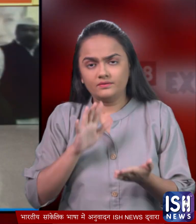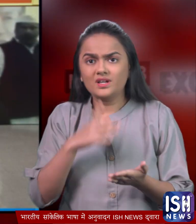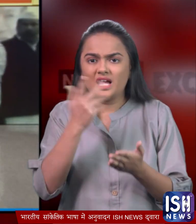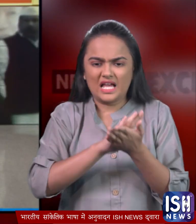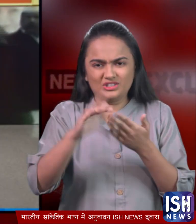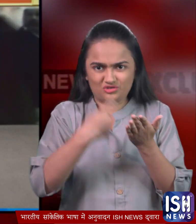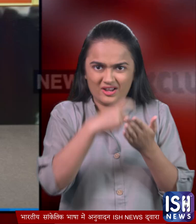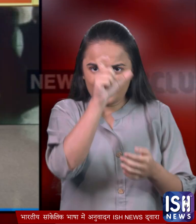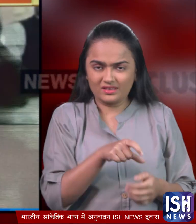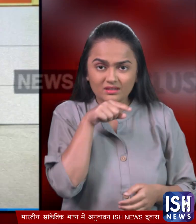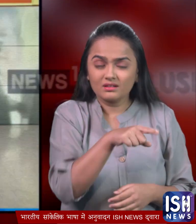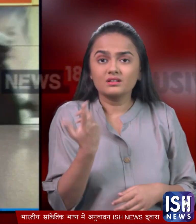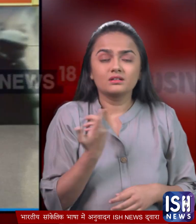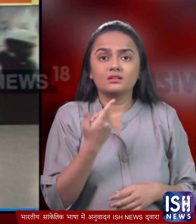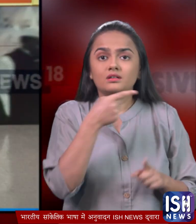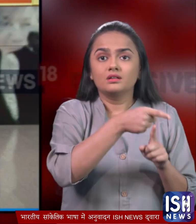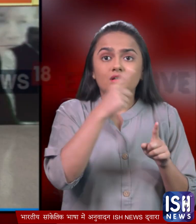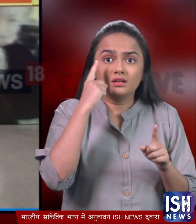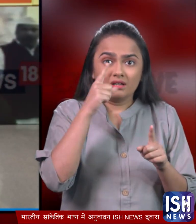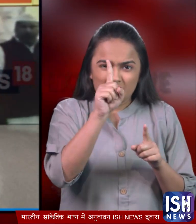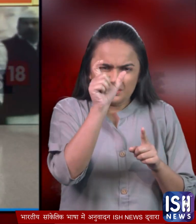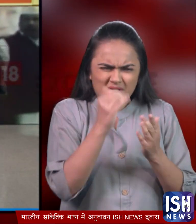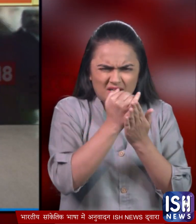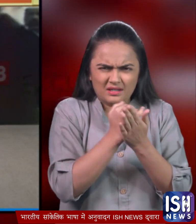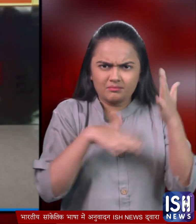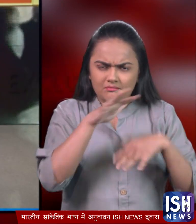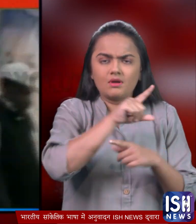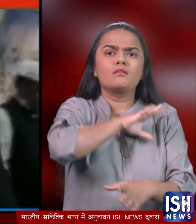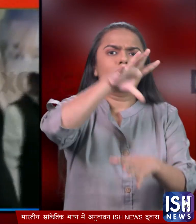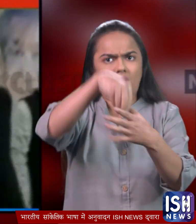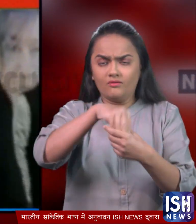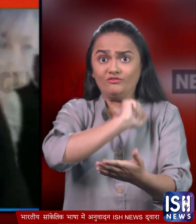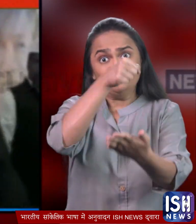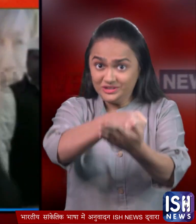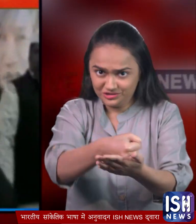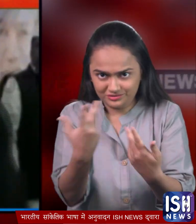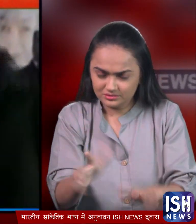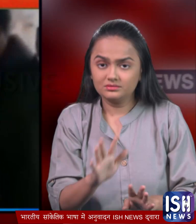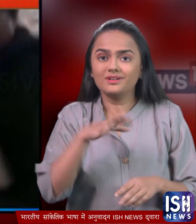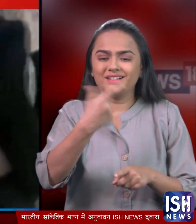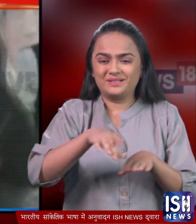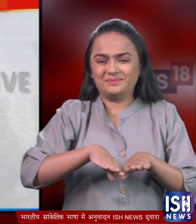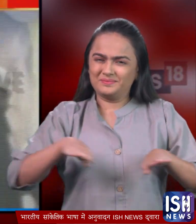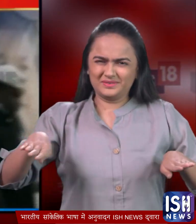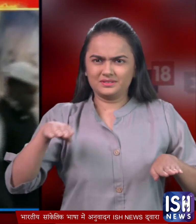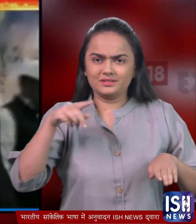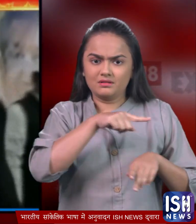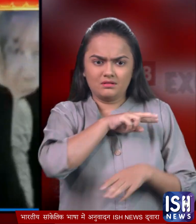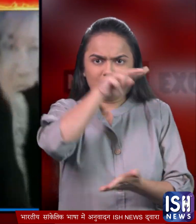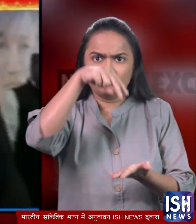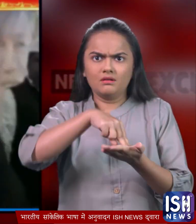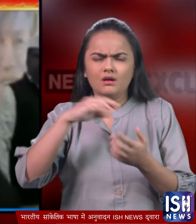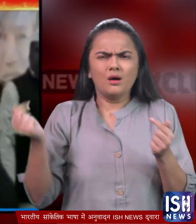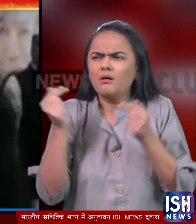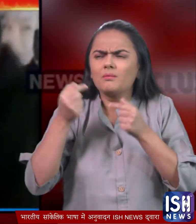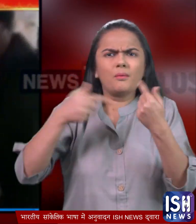हरीश रावत कांग्रेस के सदस्यता अभियान के एक कार्यक्रम में शामिल होने वहां पहुंचे थे। लेकिन उनके मंच से जाते ही वहां अफरा तफरी मच